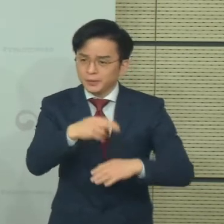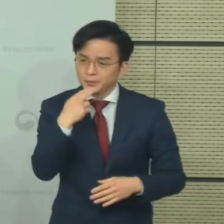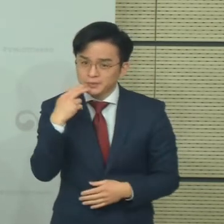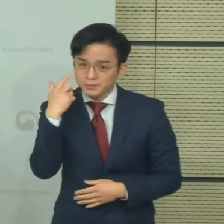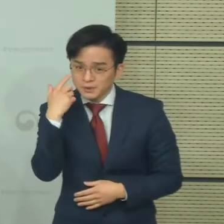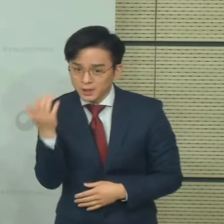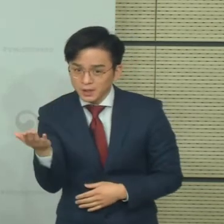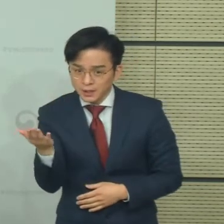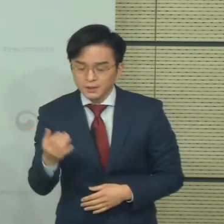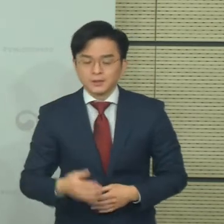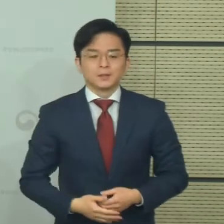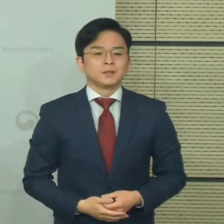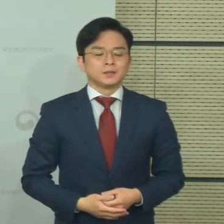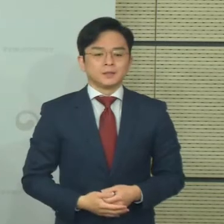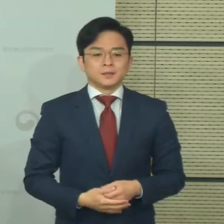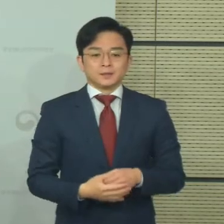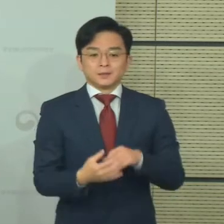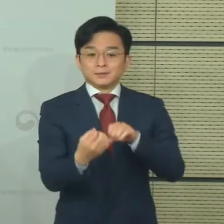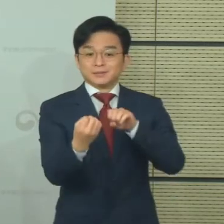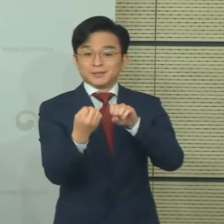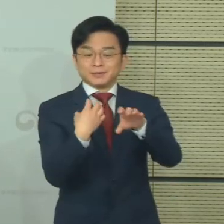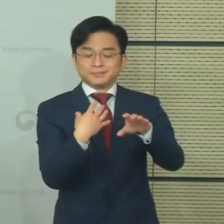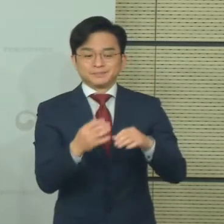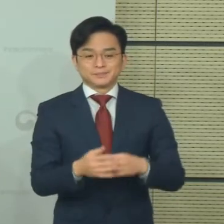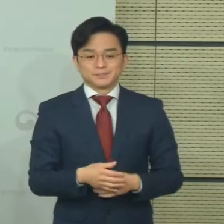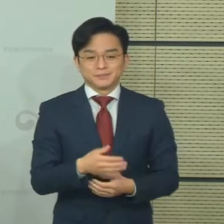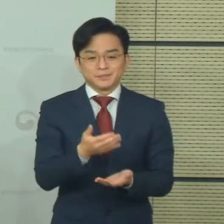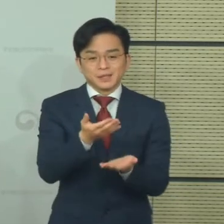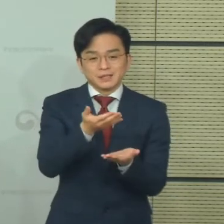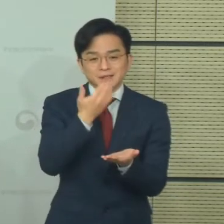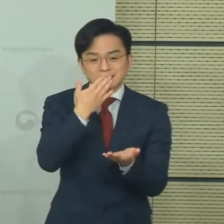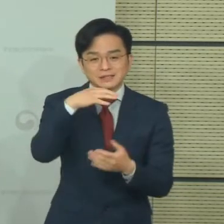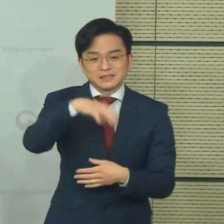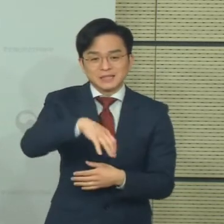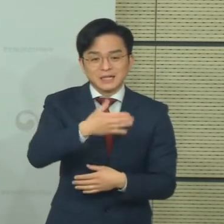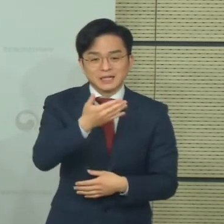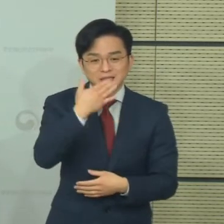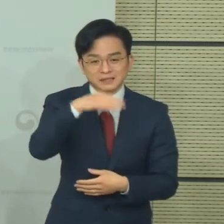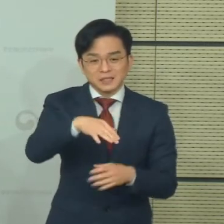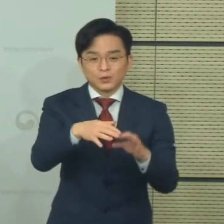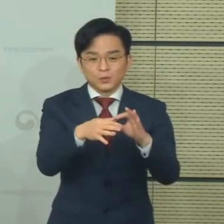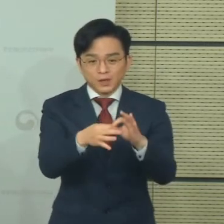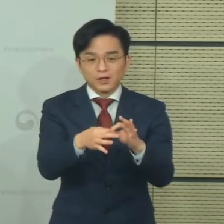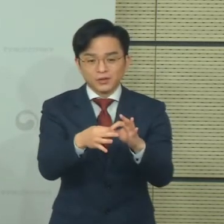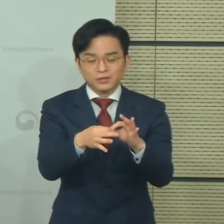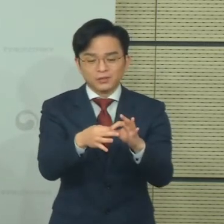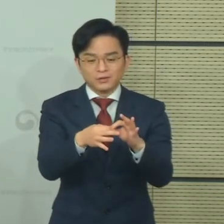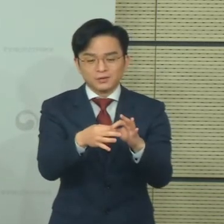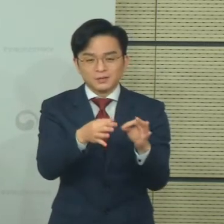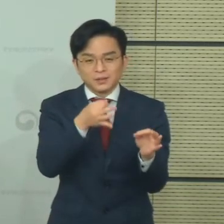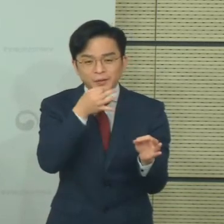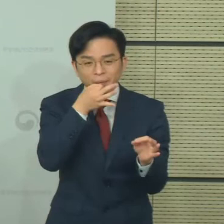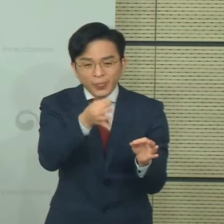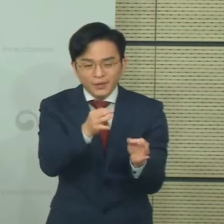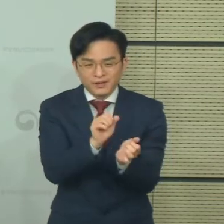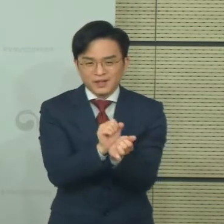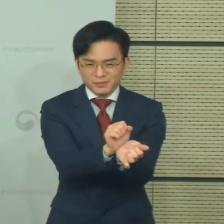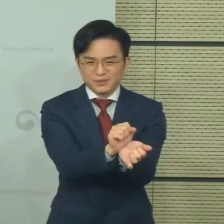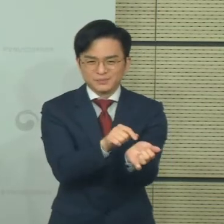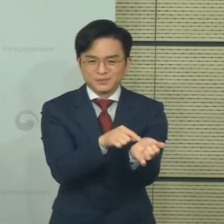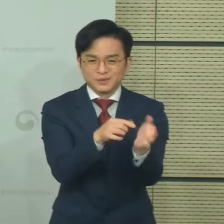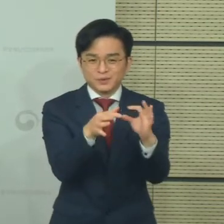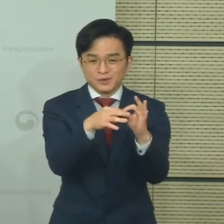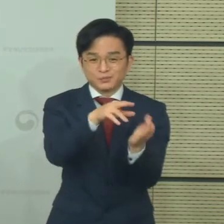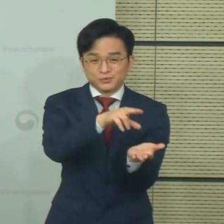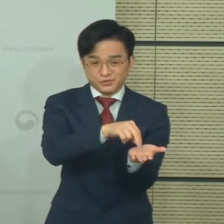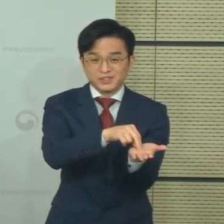관련되어서는 저희가 아직까지 강화된 사회적 거리두기에 중점